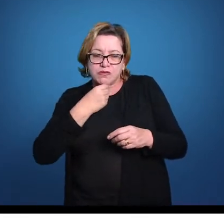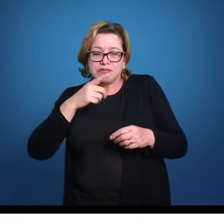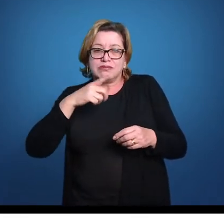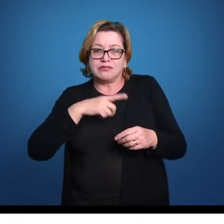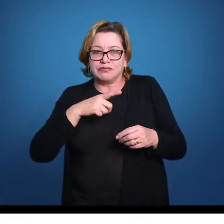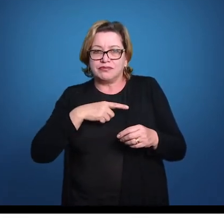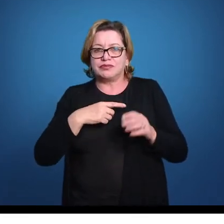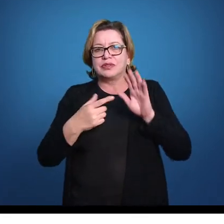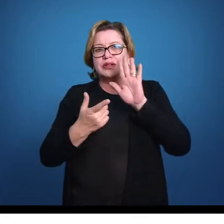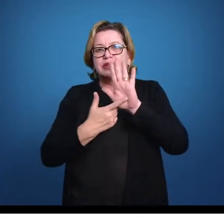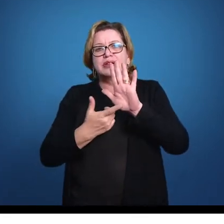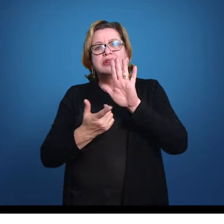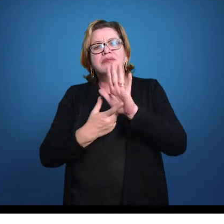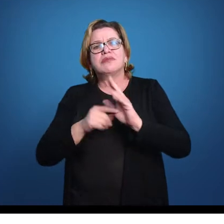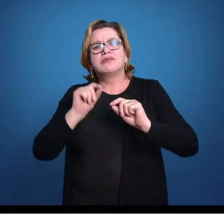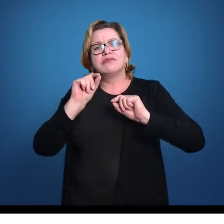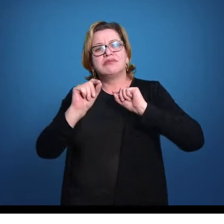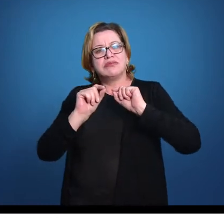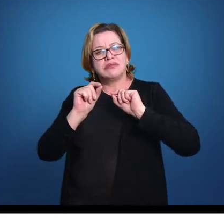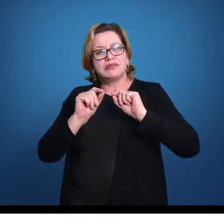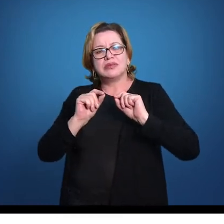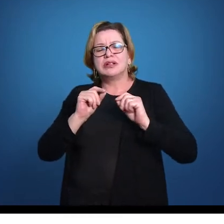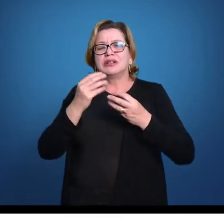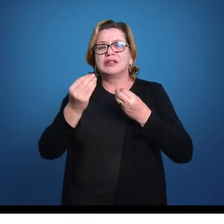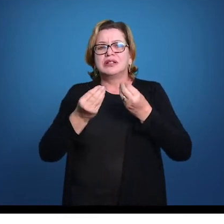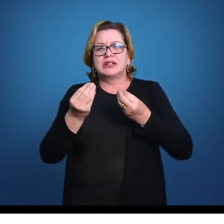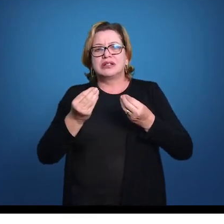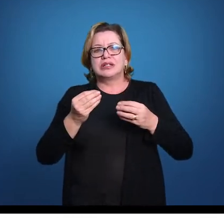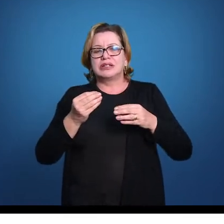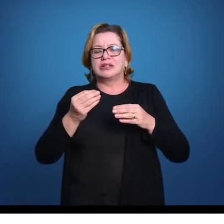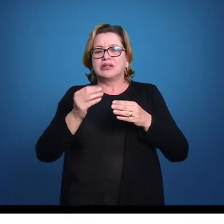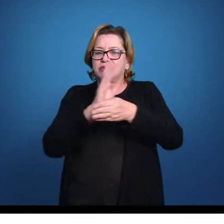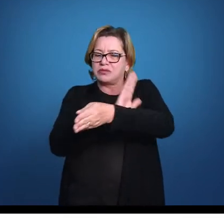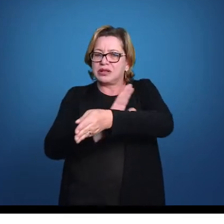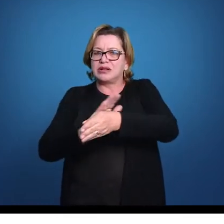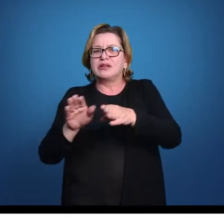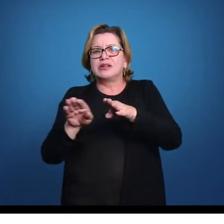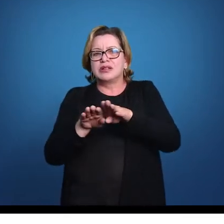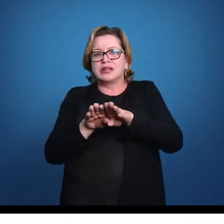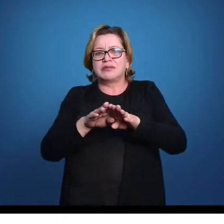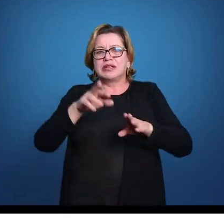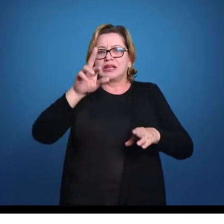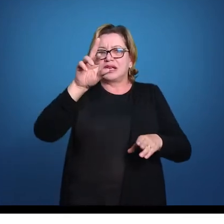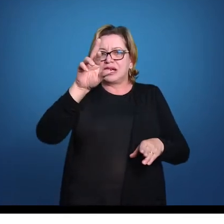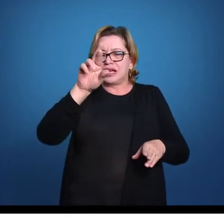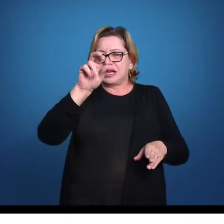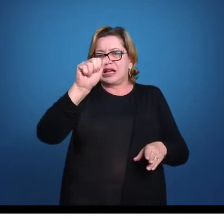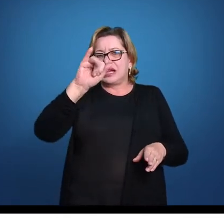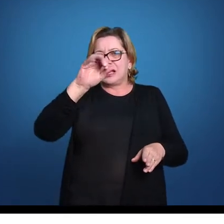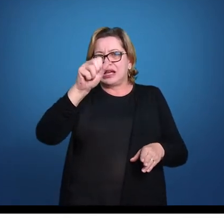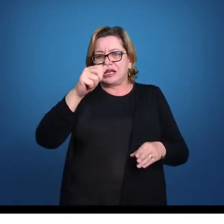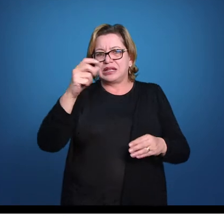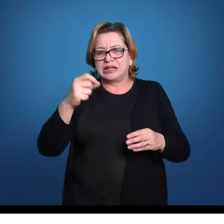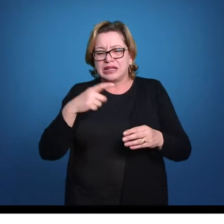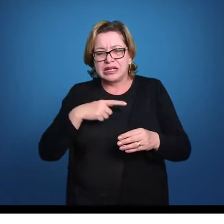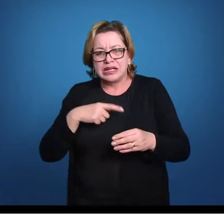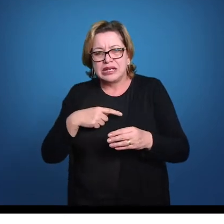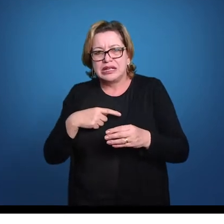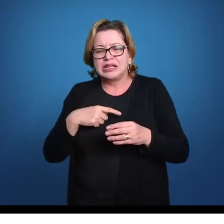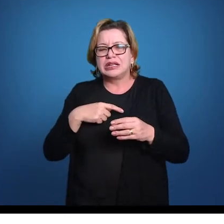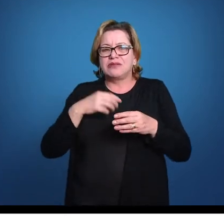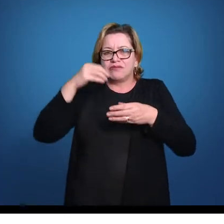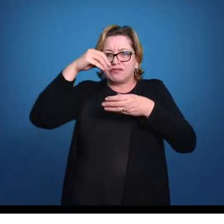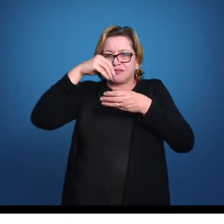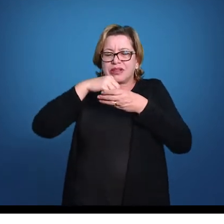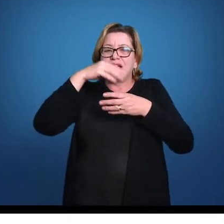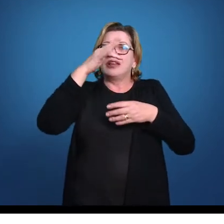pra gente então que esses animais, né? Os condrictes de maneira geral, as raias também, fazem fecundação interna, Elas têm um órgão copulatório.